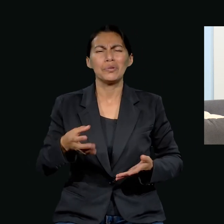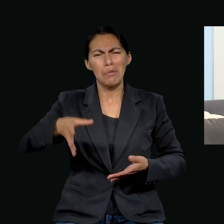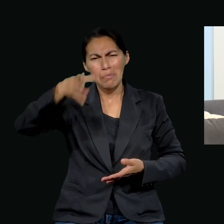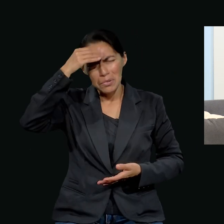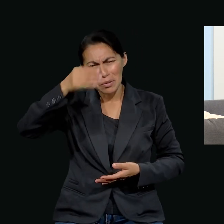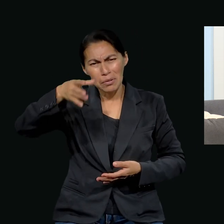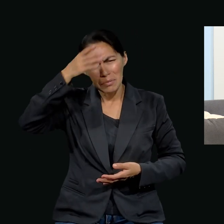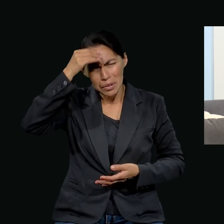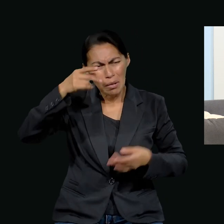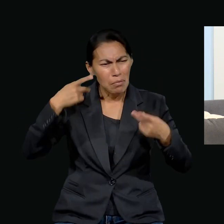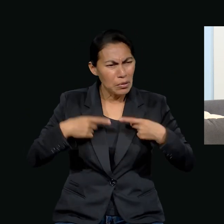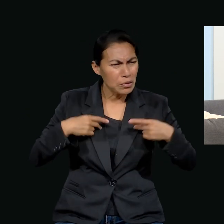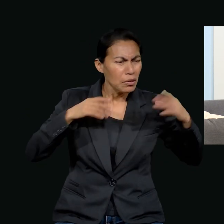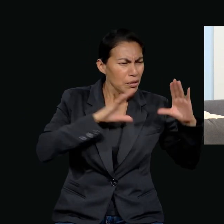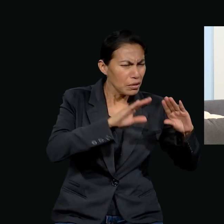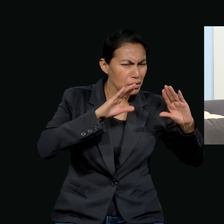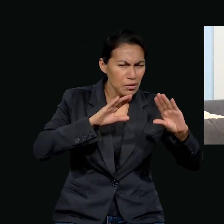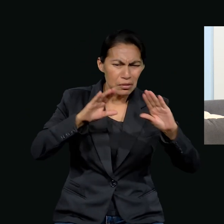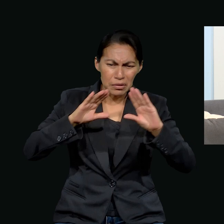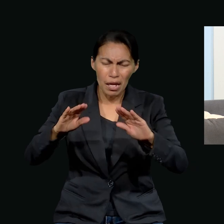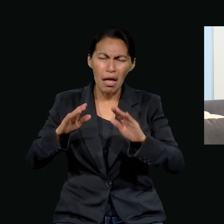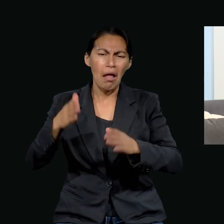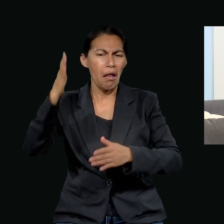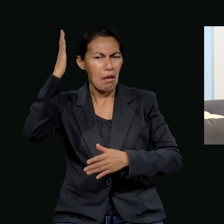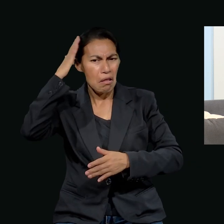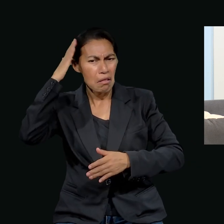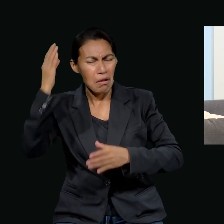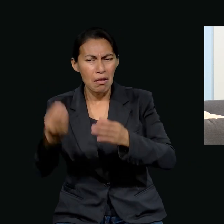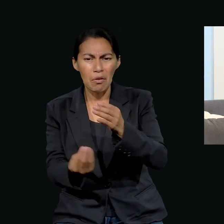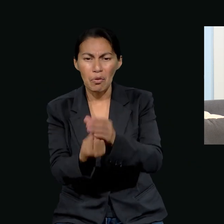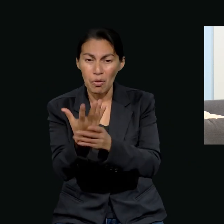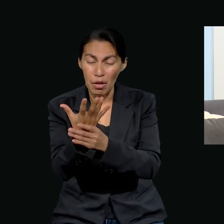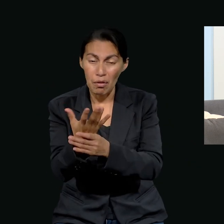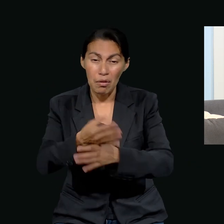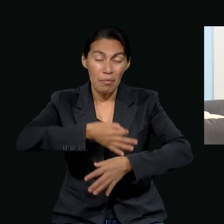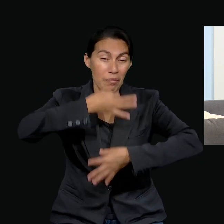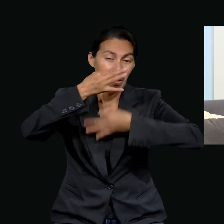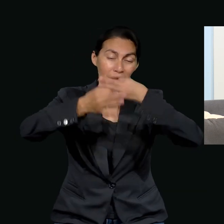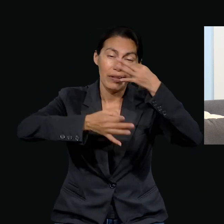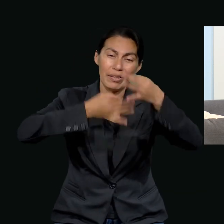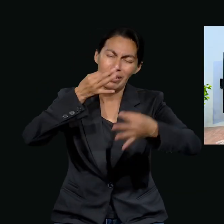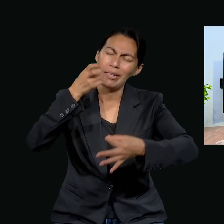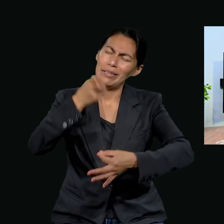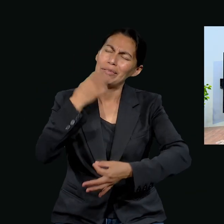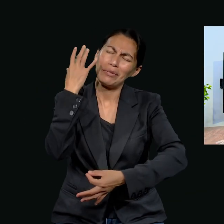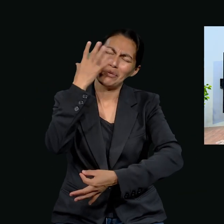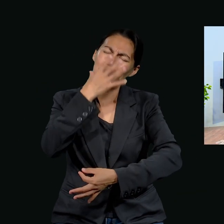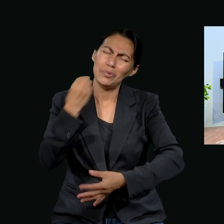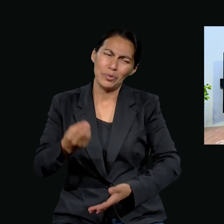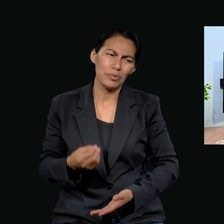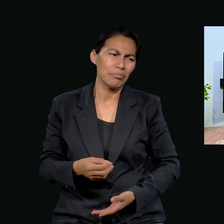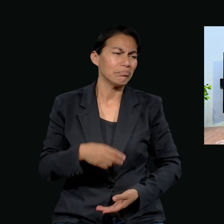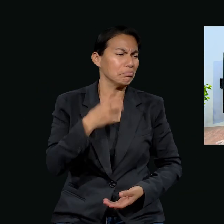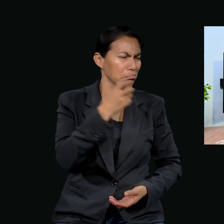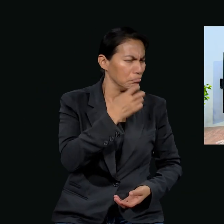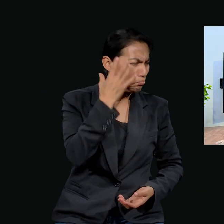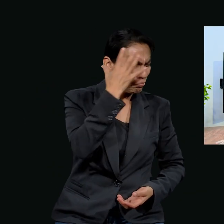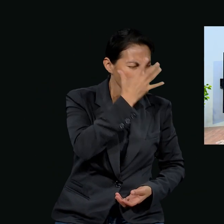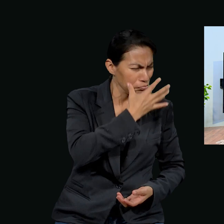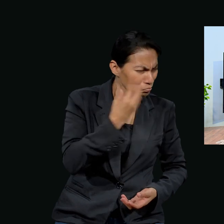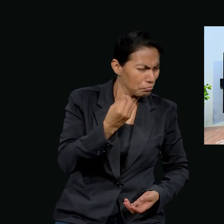siempre tratando de formar líderes, tratando de predicar el Evangelio y así. Maravilloso, maravilloso.